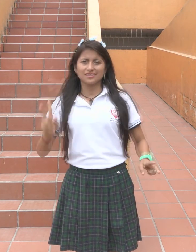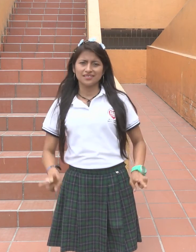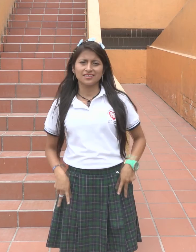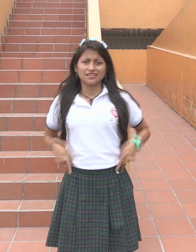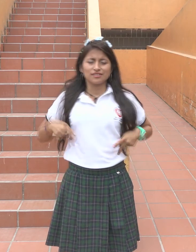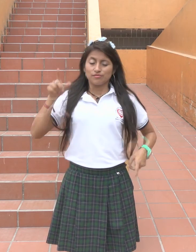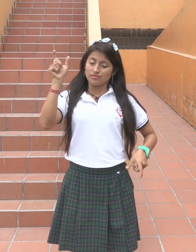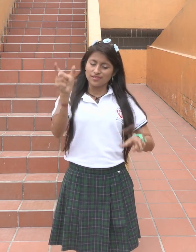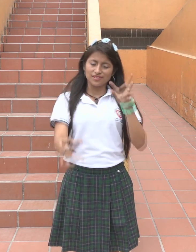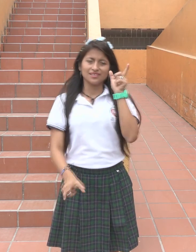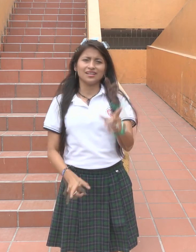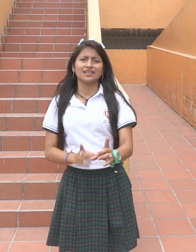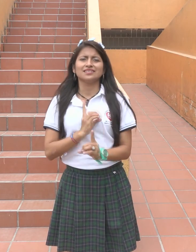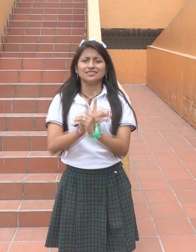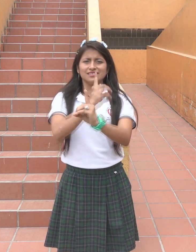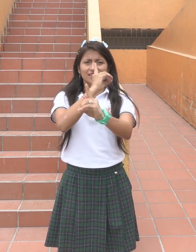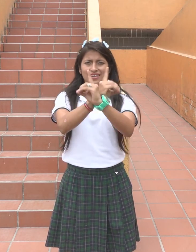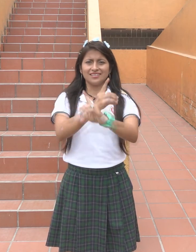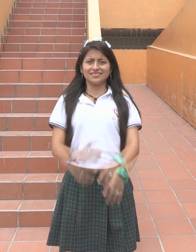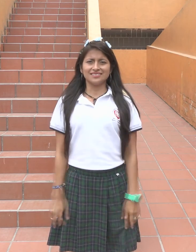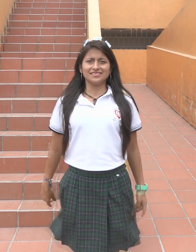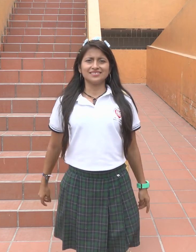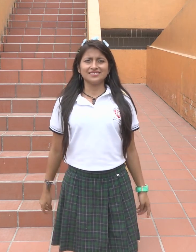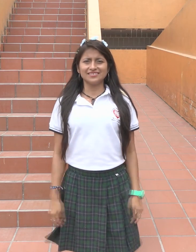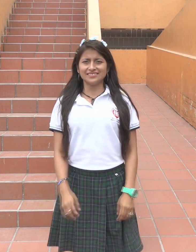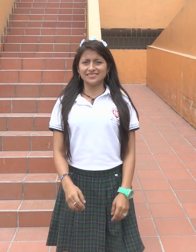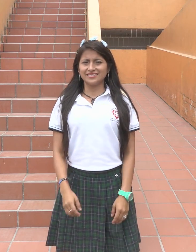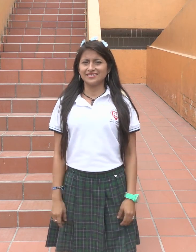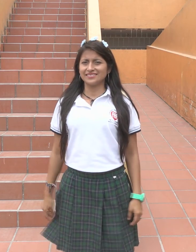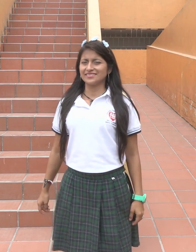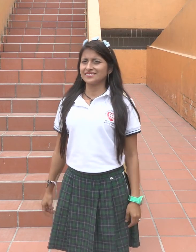por mejorar la vida de las personas con discapacidad.